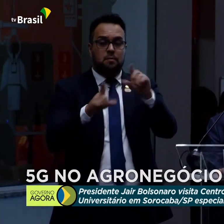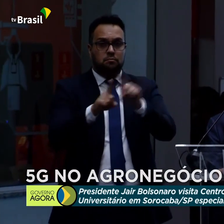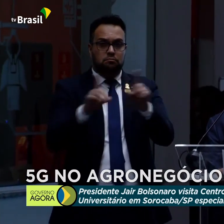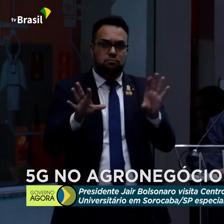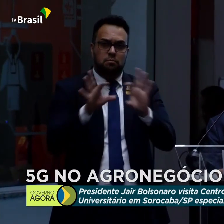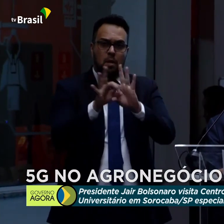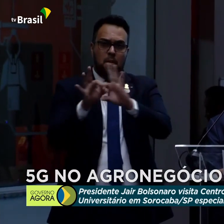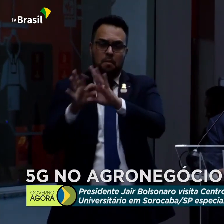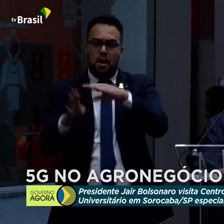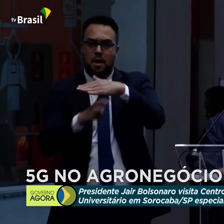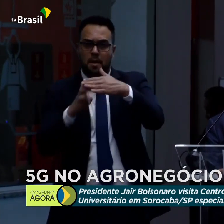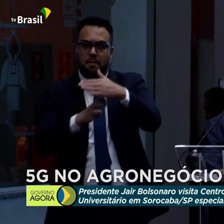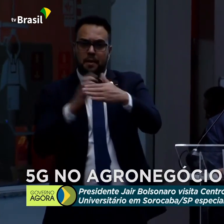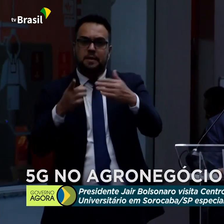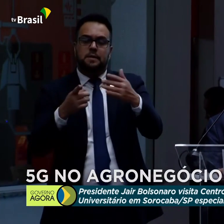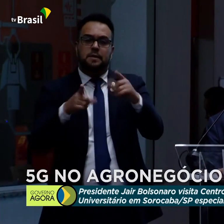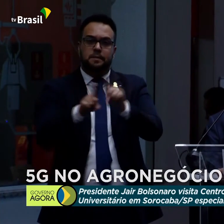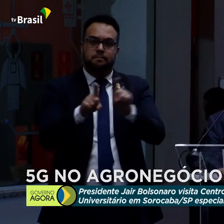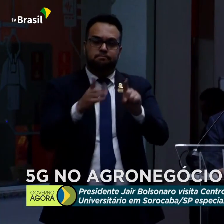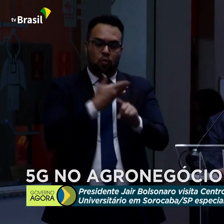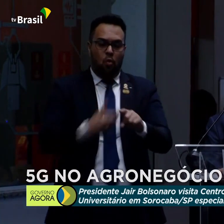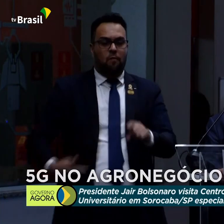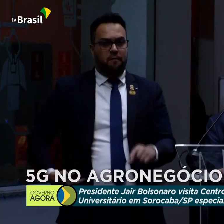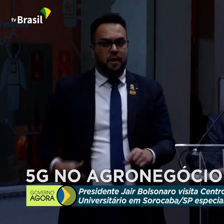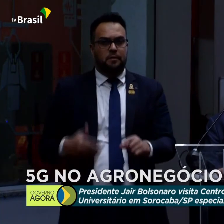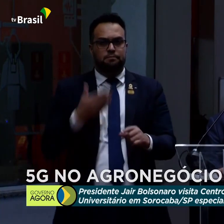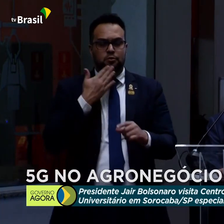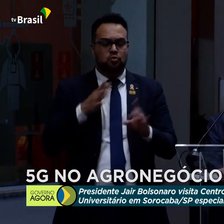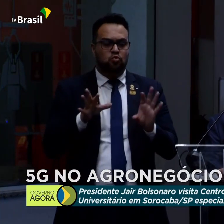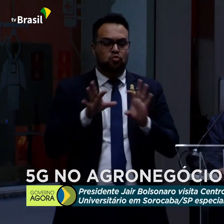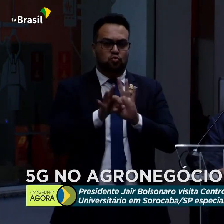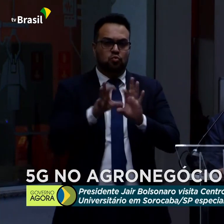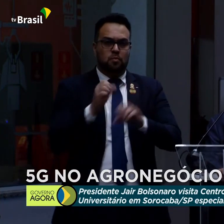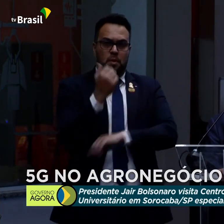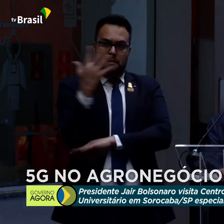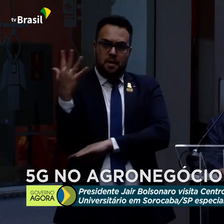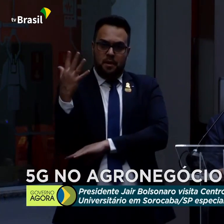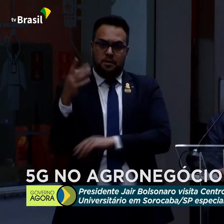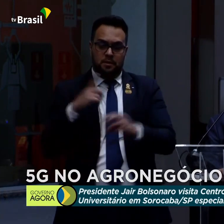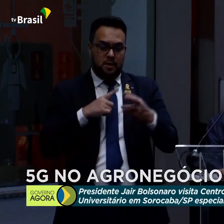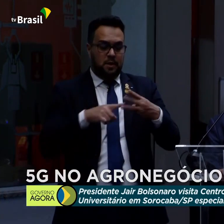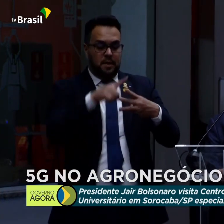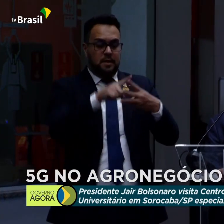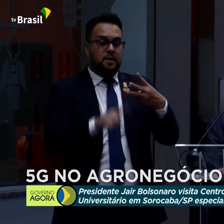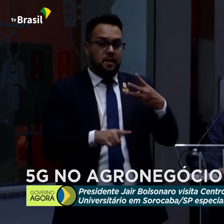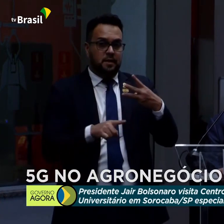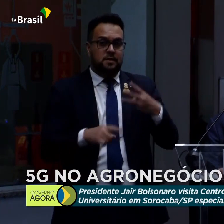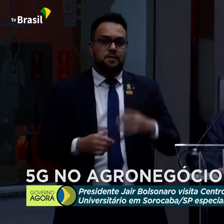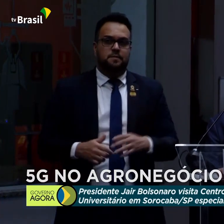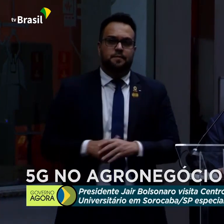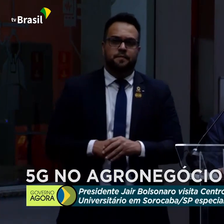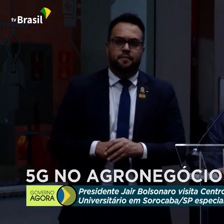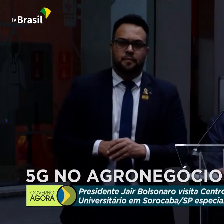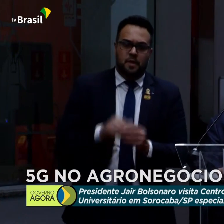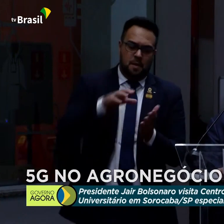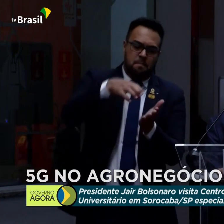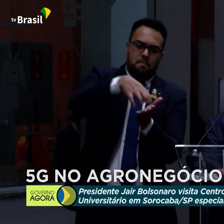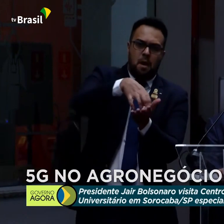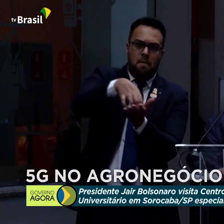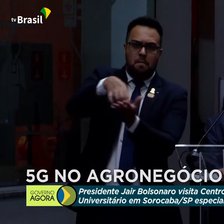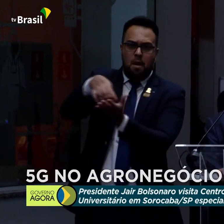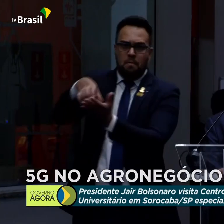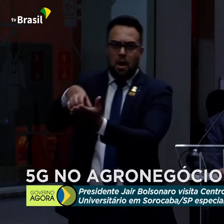empresa, governo, sociedade e meio ambiente. Estamos participando ativamente em 3 dos 6 centros de inteligência